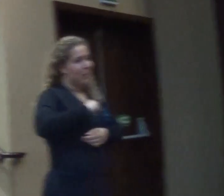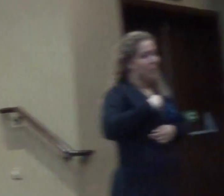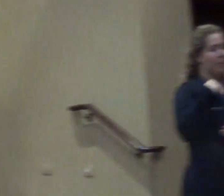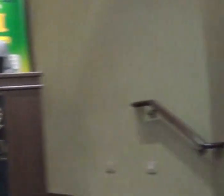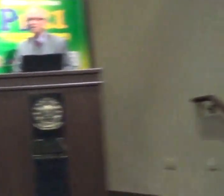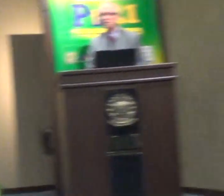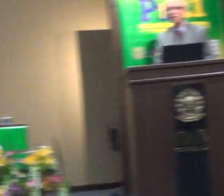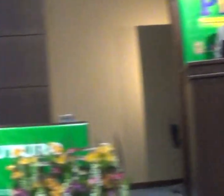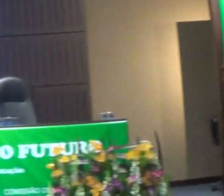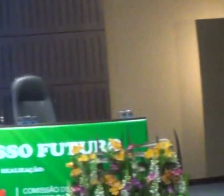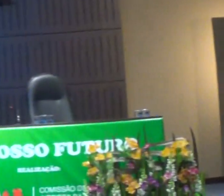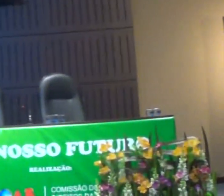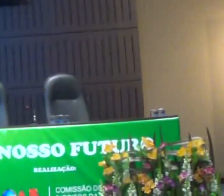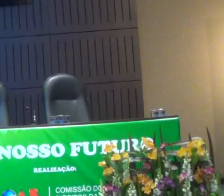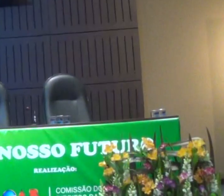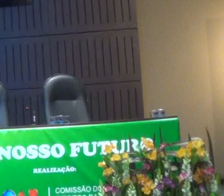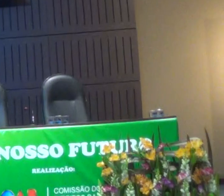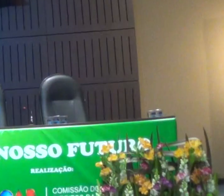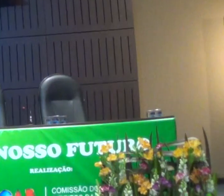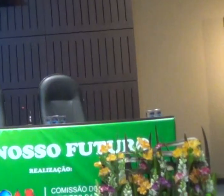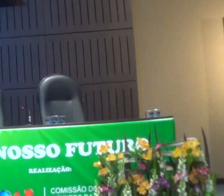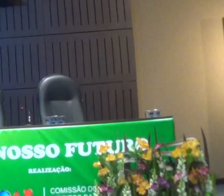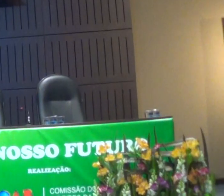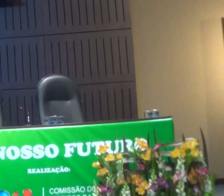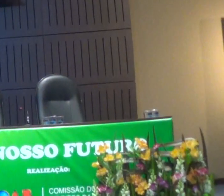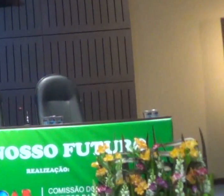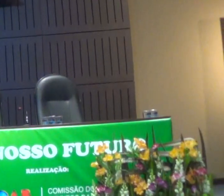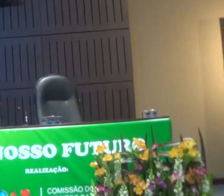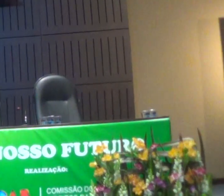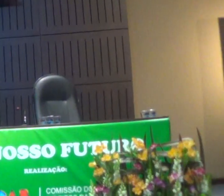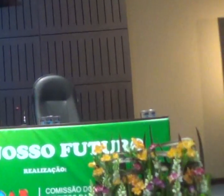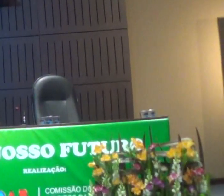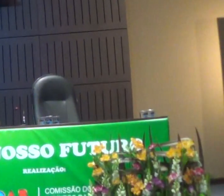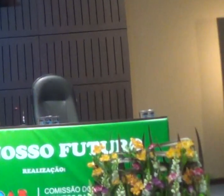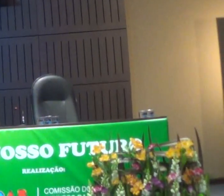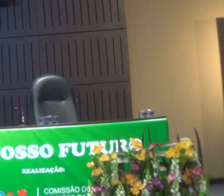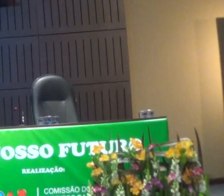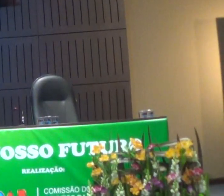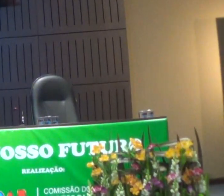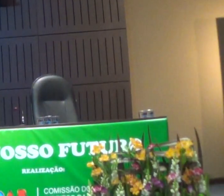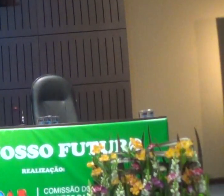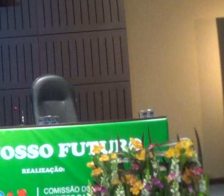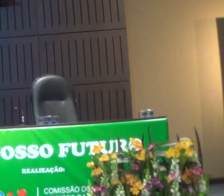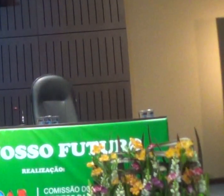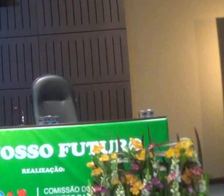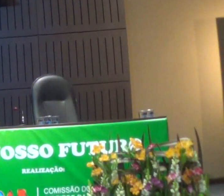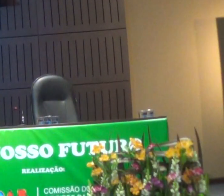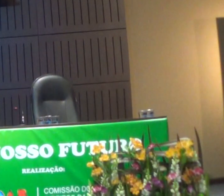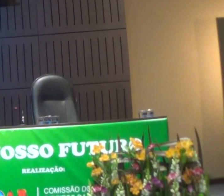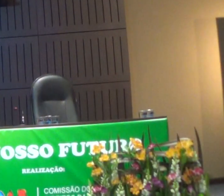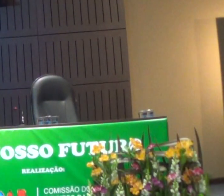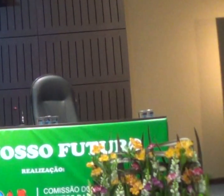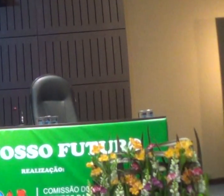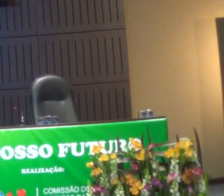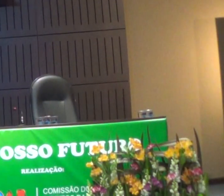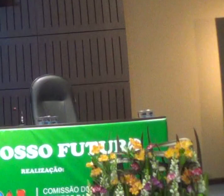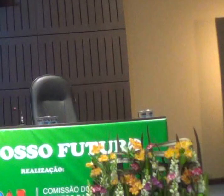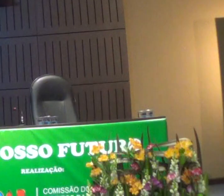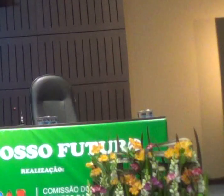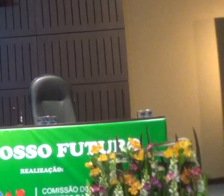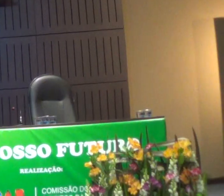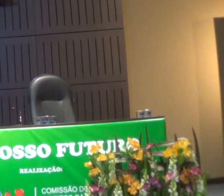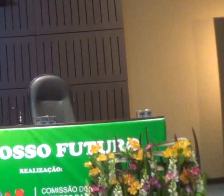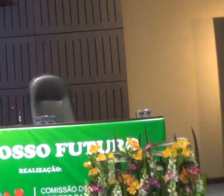esses telômeros, né? Como é que a gente faz eles ficarem mais longos, né? Porque não só eles fazem você viver mais, mas